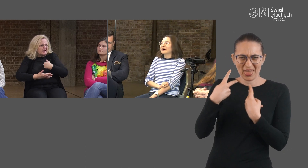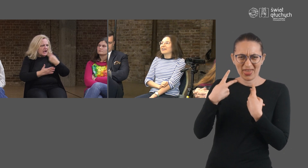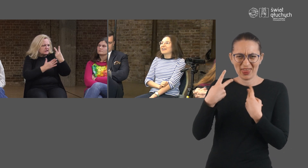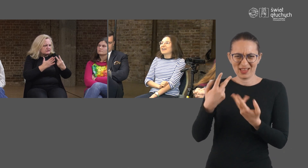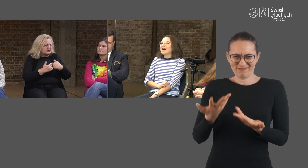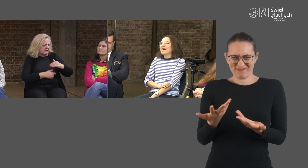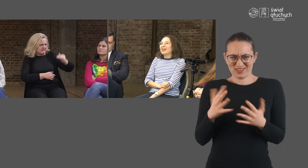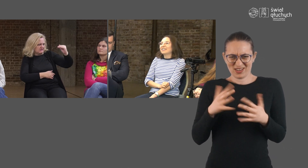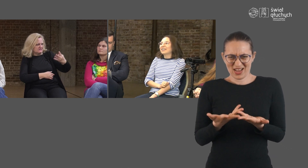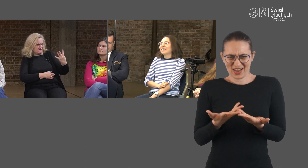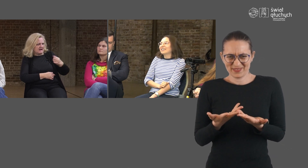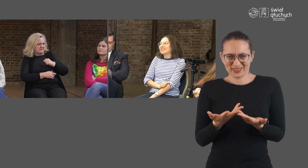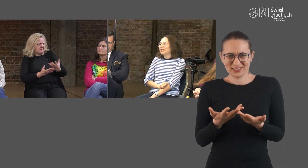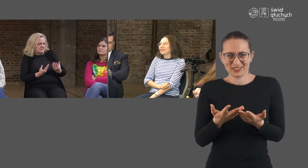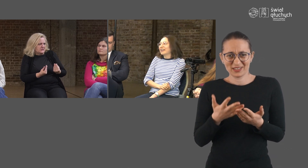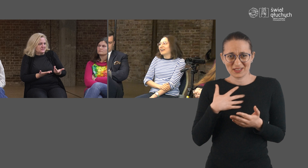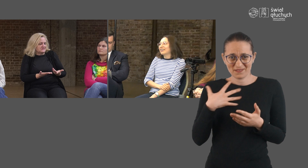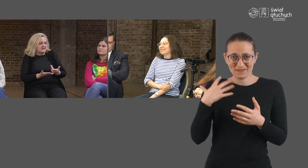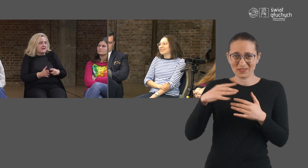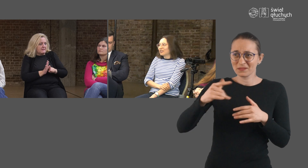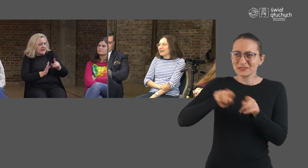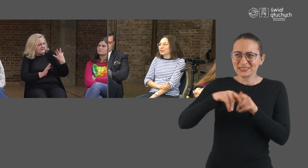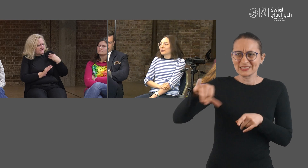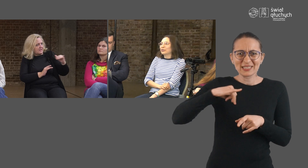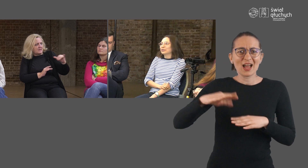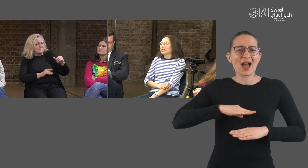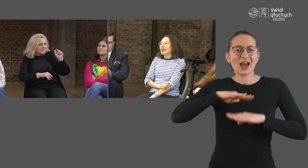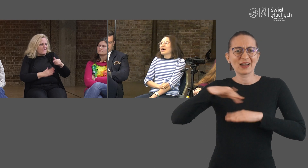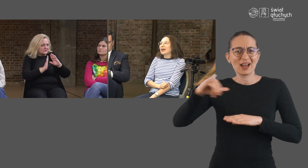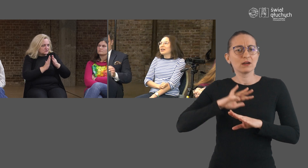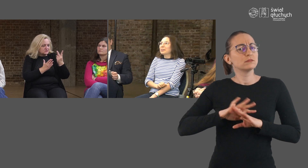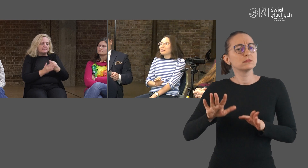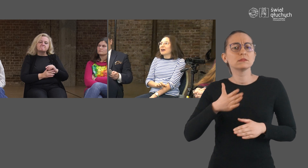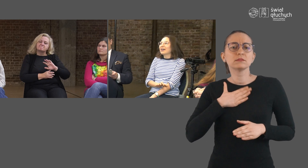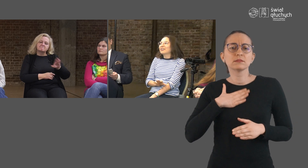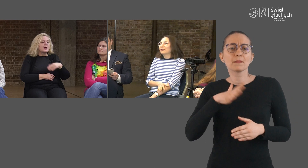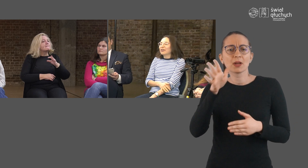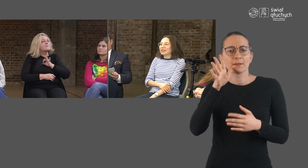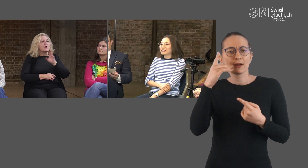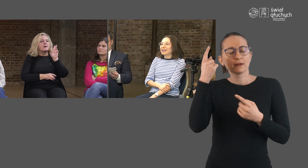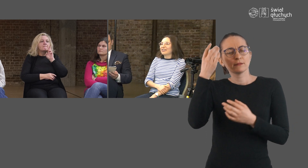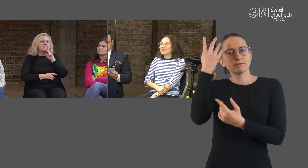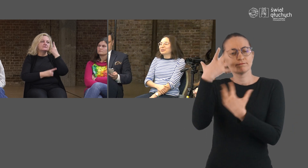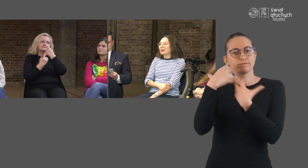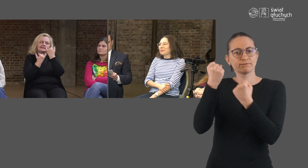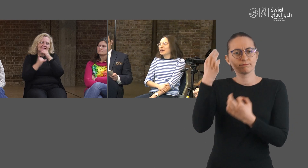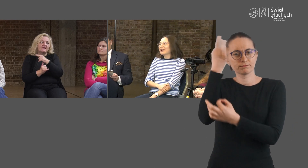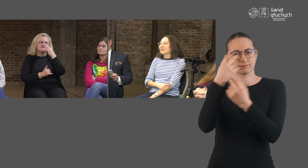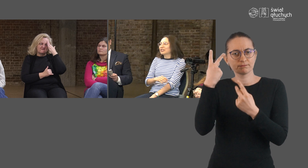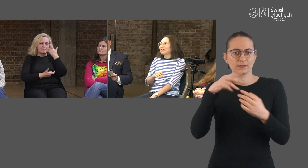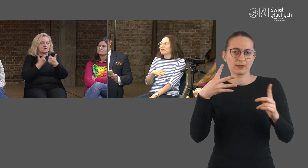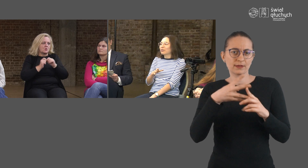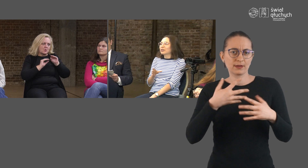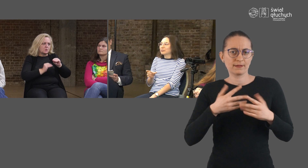niemowlaków, a nie dla nastolatków już. Ale mama ufała, że wiem co